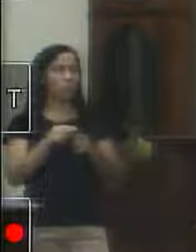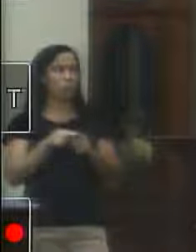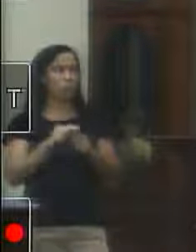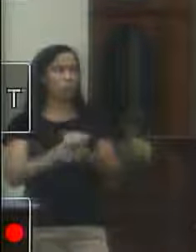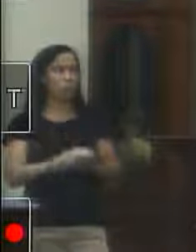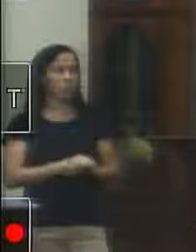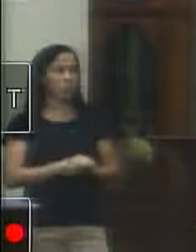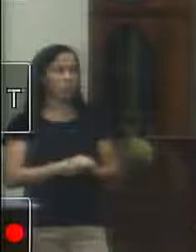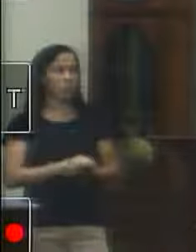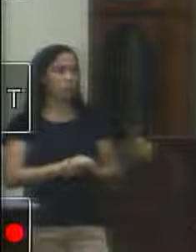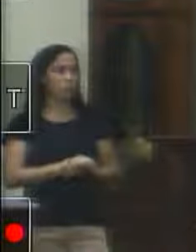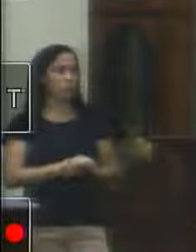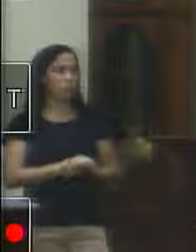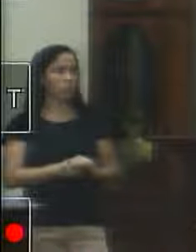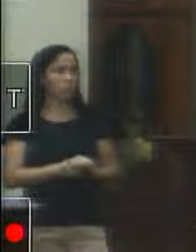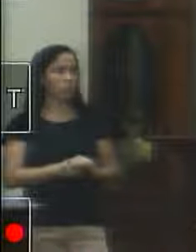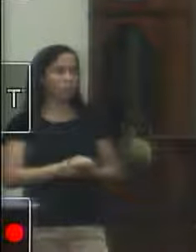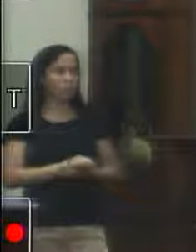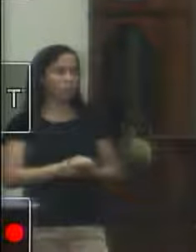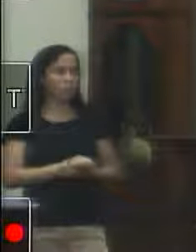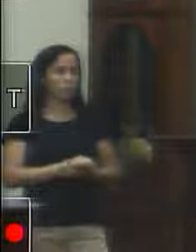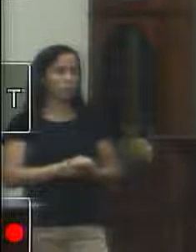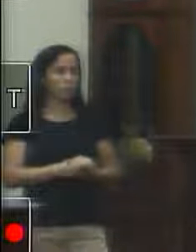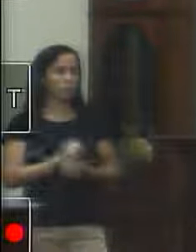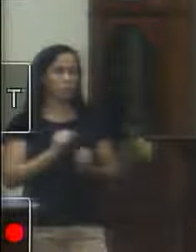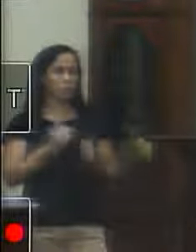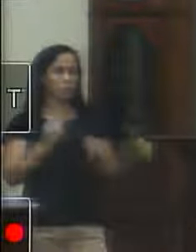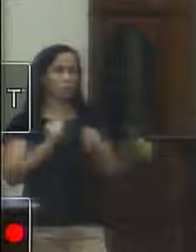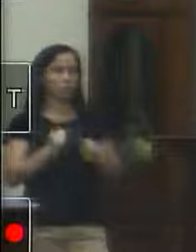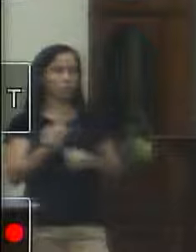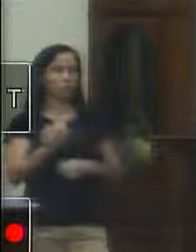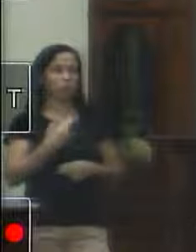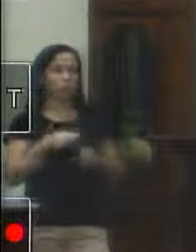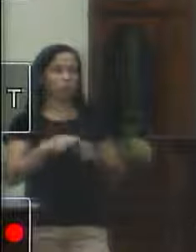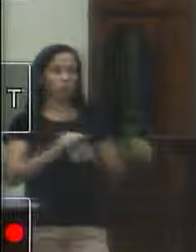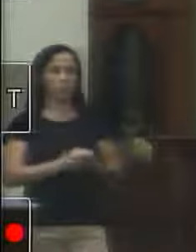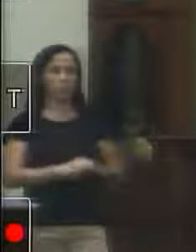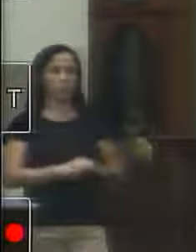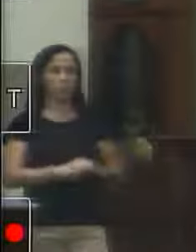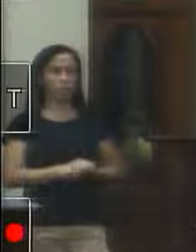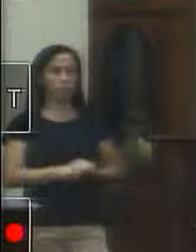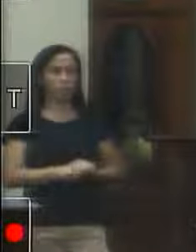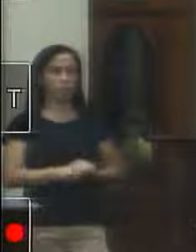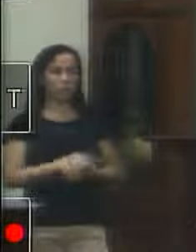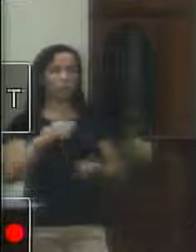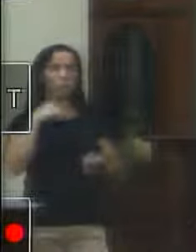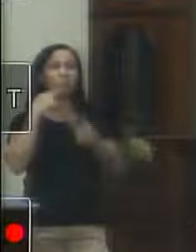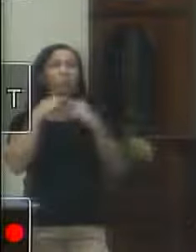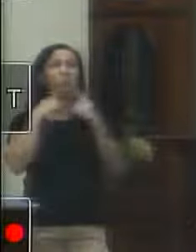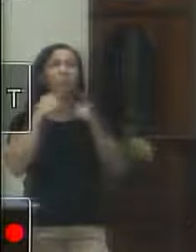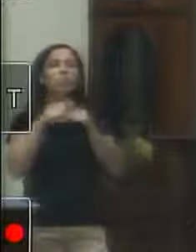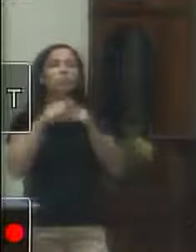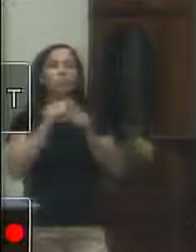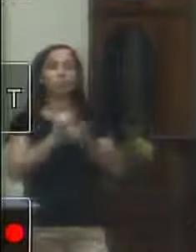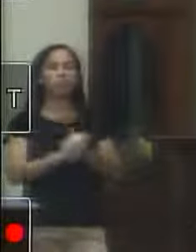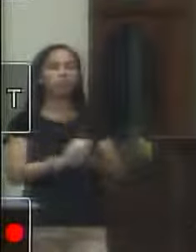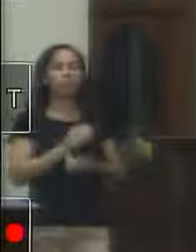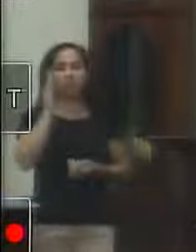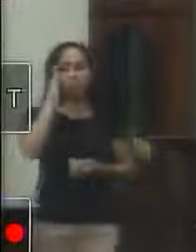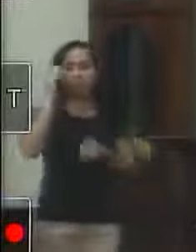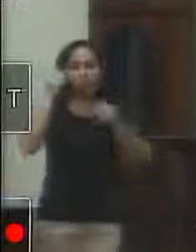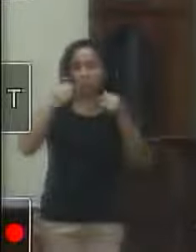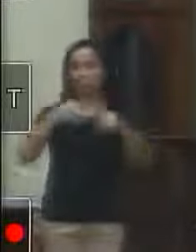fazer um esclarecimento antes. Não, muito obrigado. Quem puder me responder, então, porque realmente essas dúvidas precisam ser